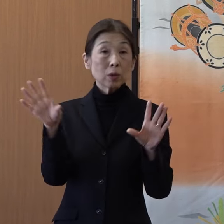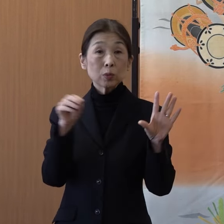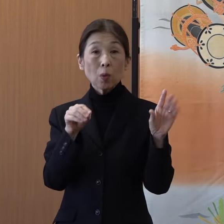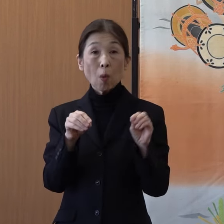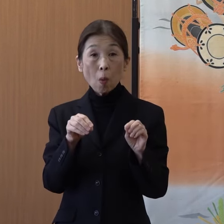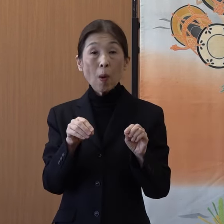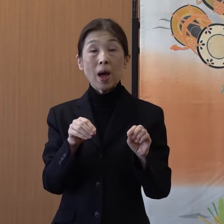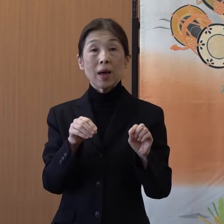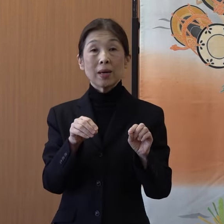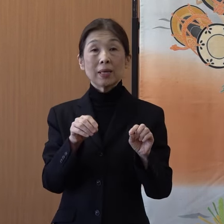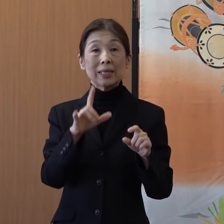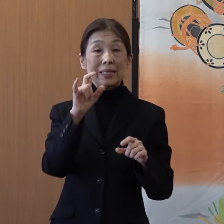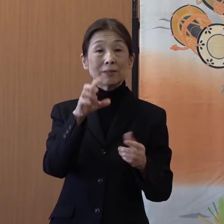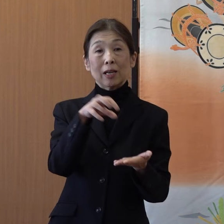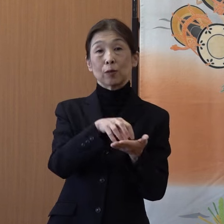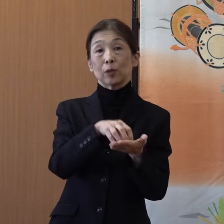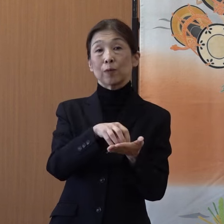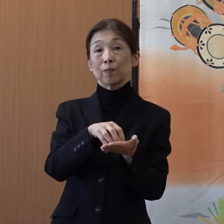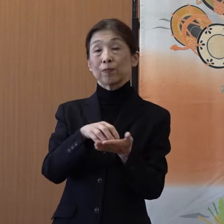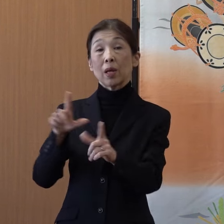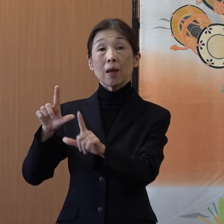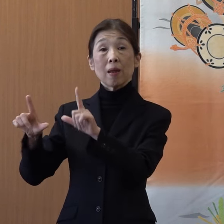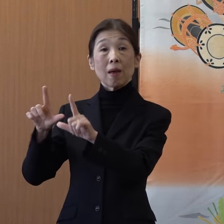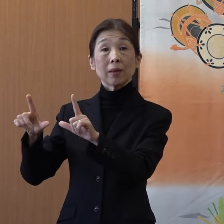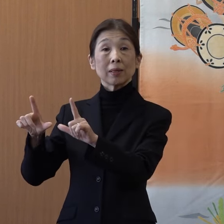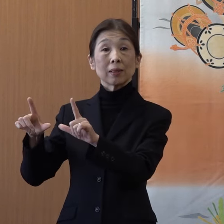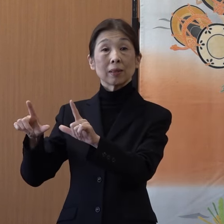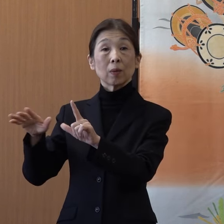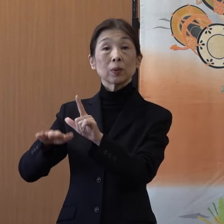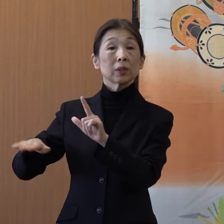イメージ。そして LINE の方は、